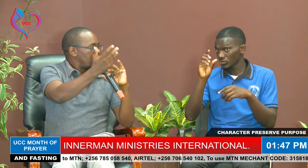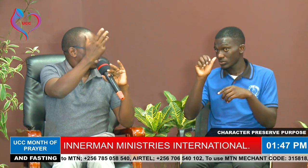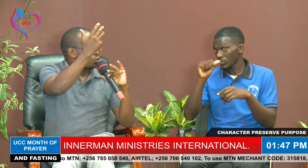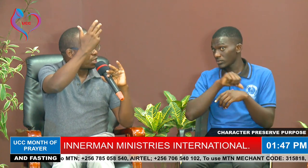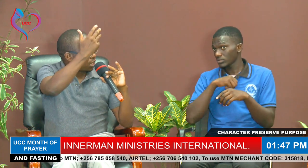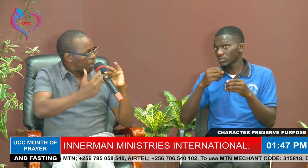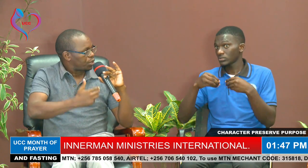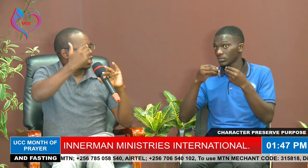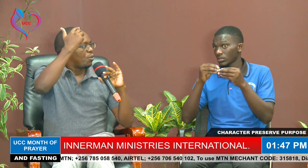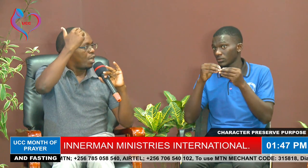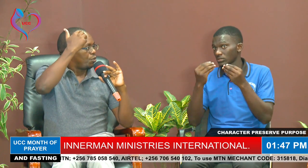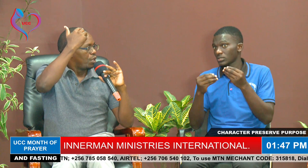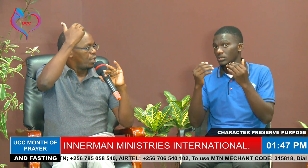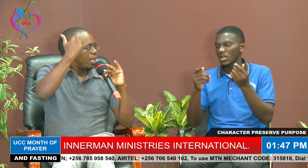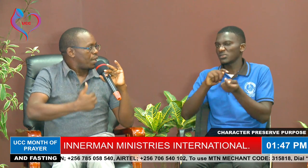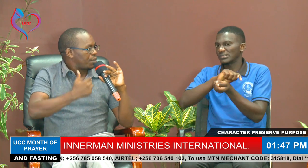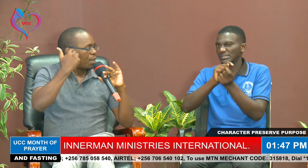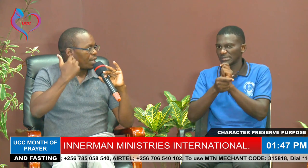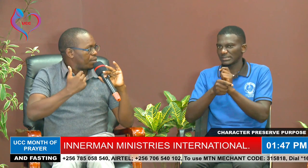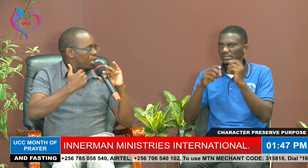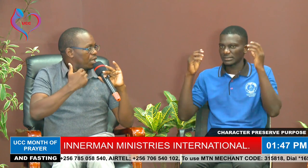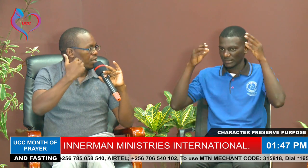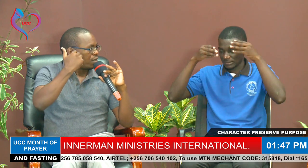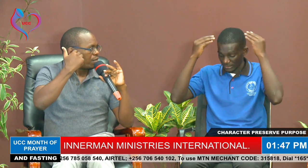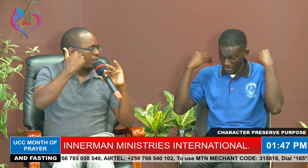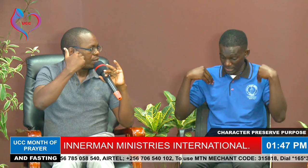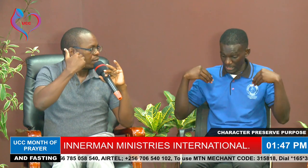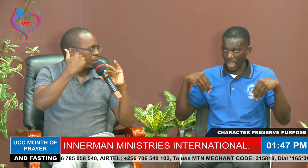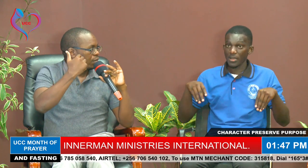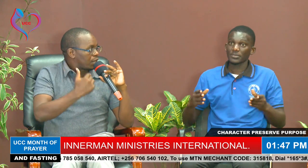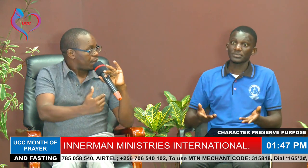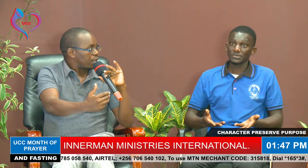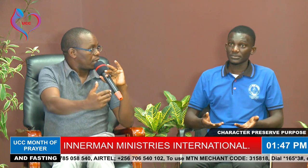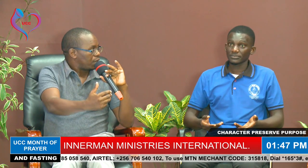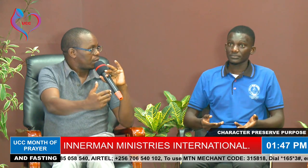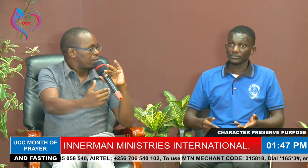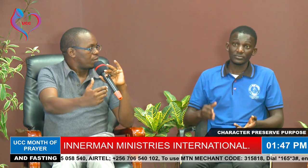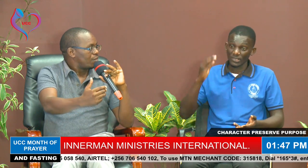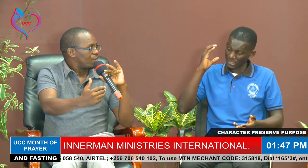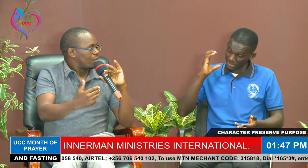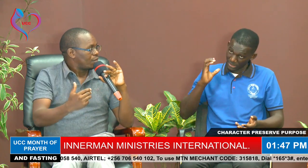n'agenda n'akyuse ekyambalo kya nnamwandu n'ayambala ebyambalo ebirala. Character.